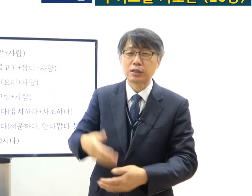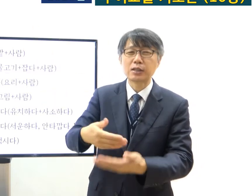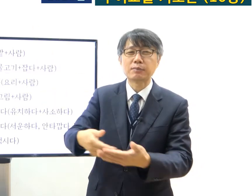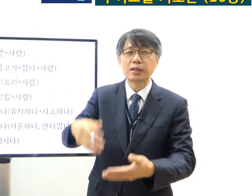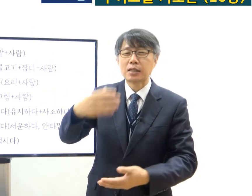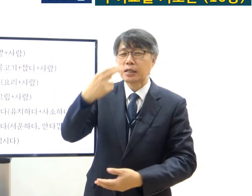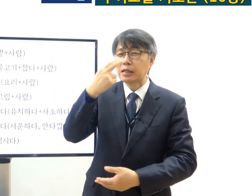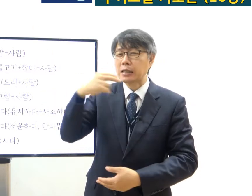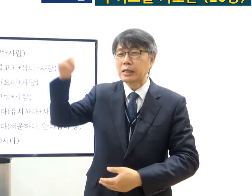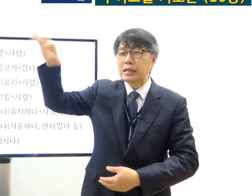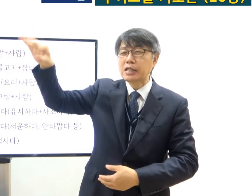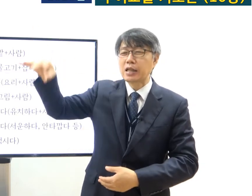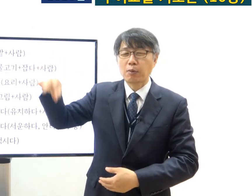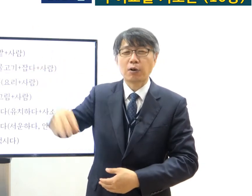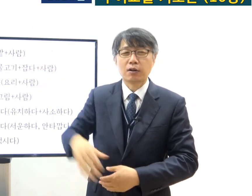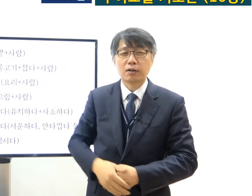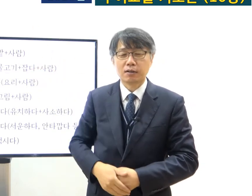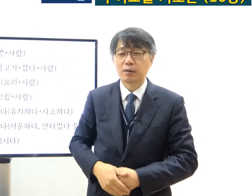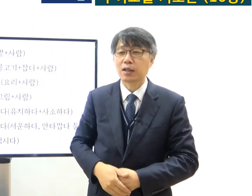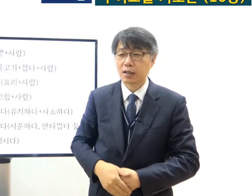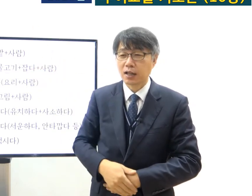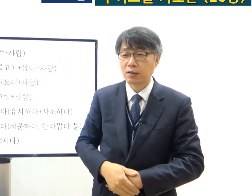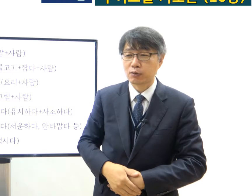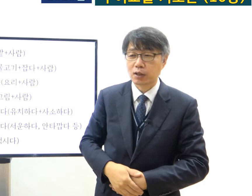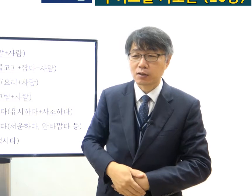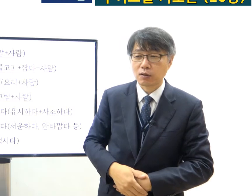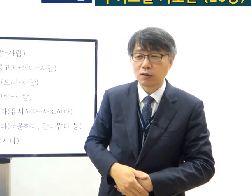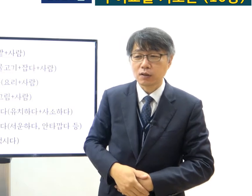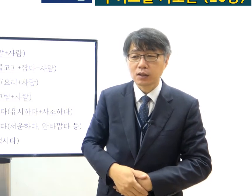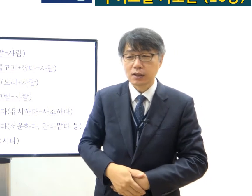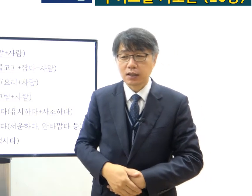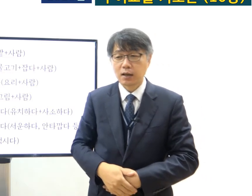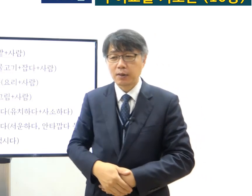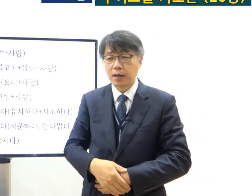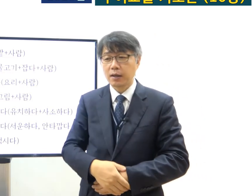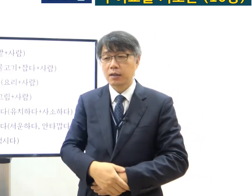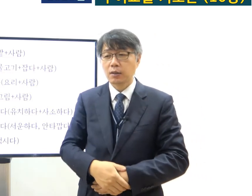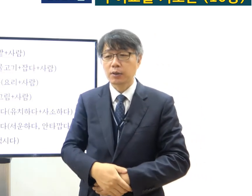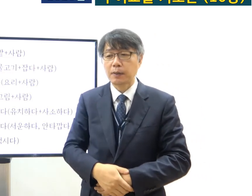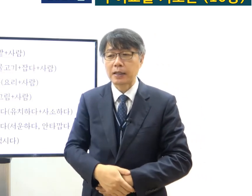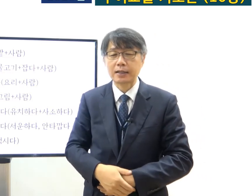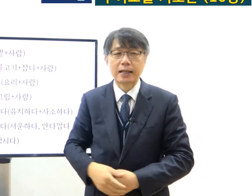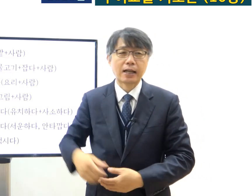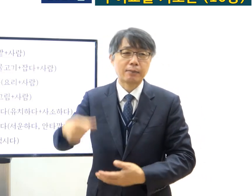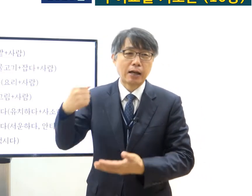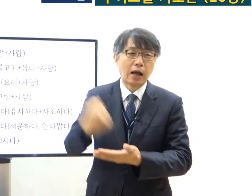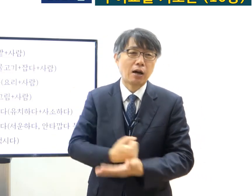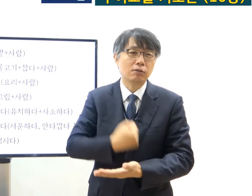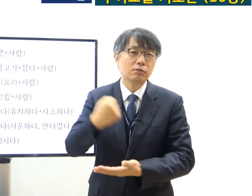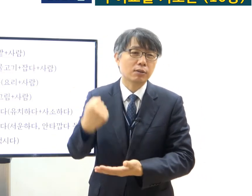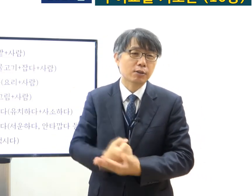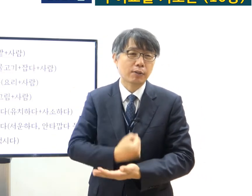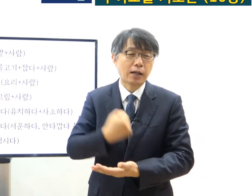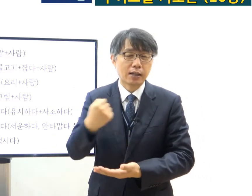그림 시시해 보여. 이렇게 생각할 수도 있겠죠. 그 다음에 섭섭하다는 안타깝다. 아우, 섭섭해.